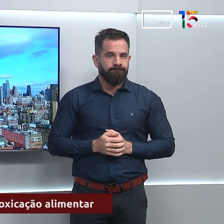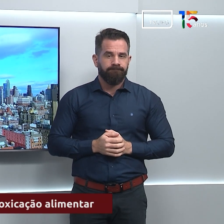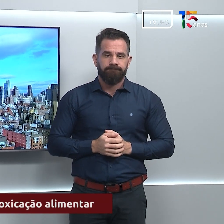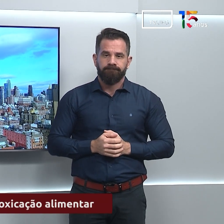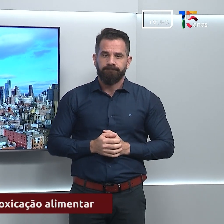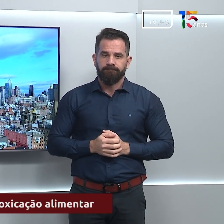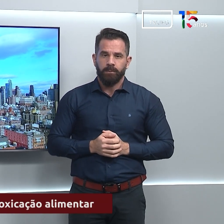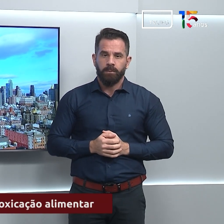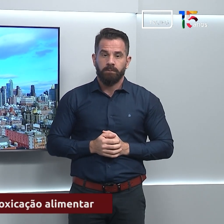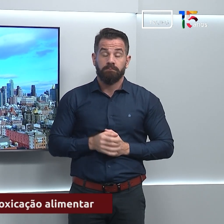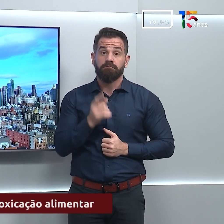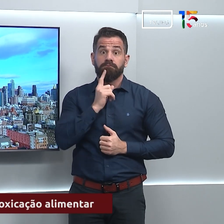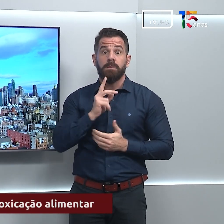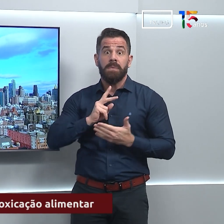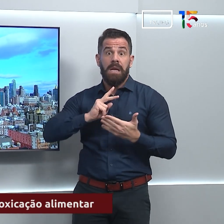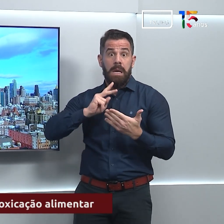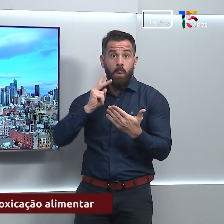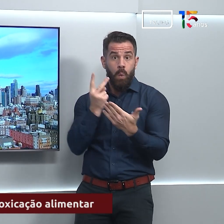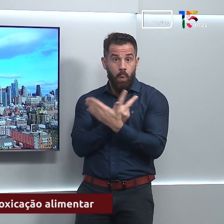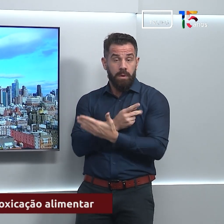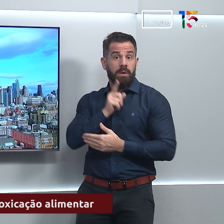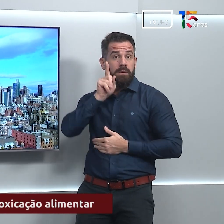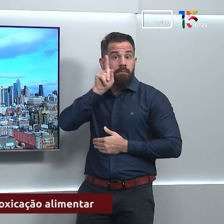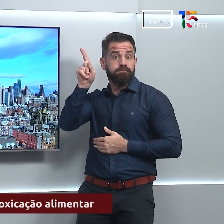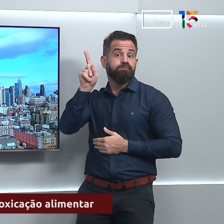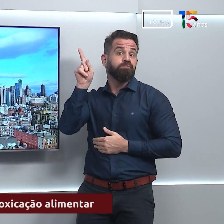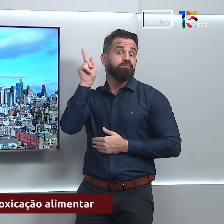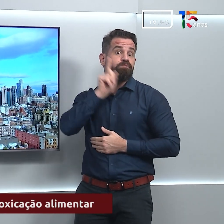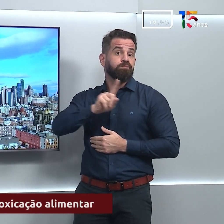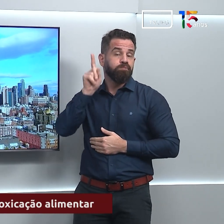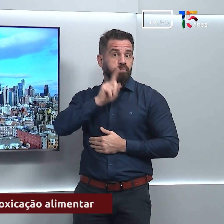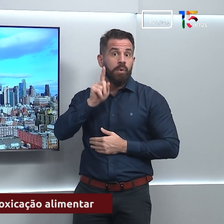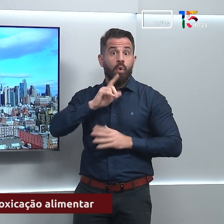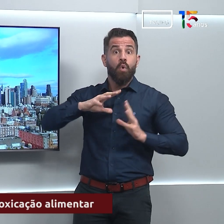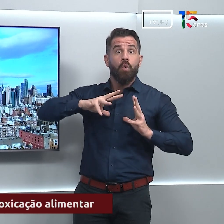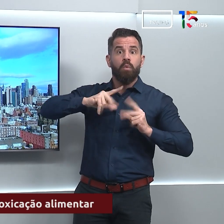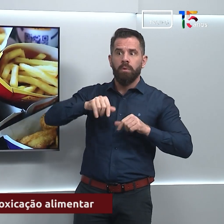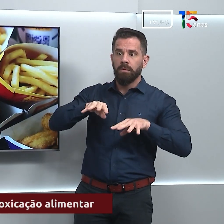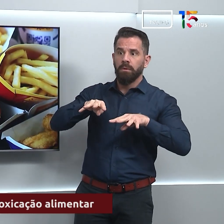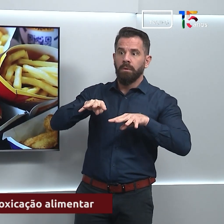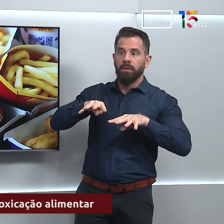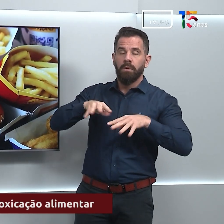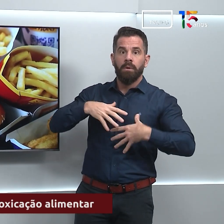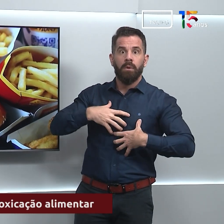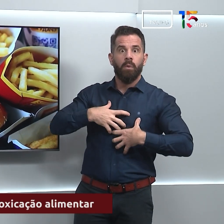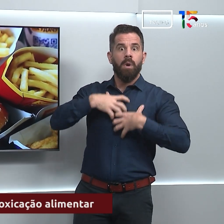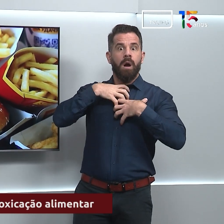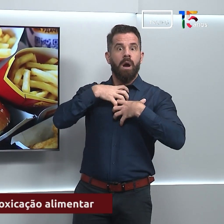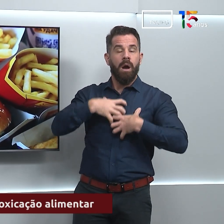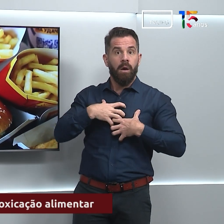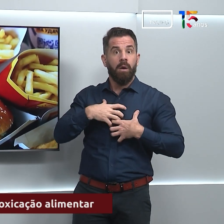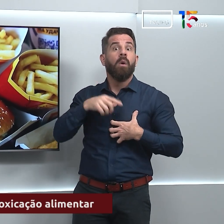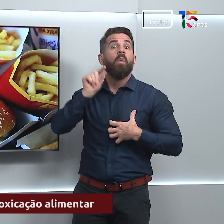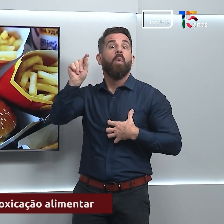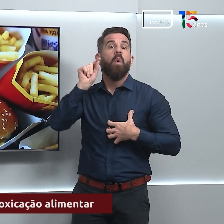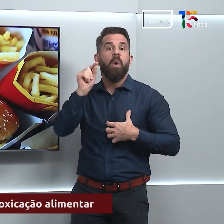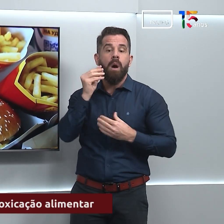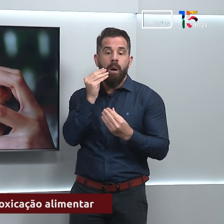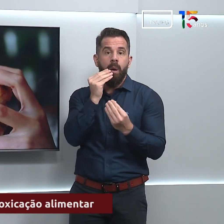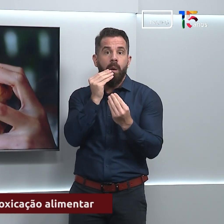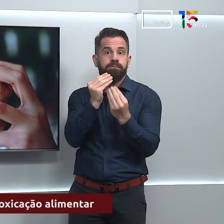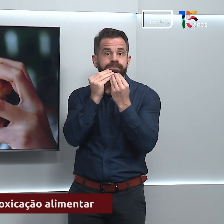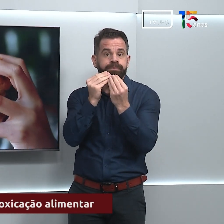Um caso de intoxicação nos Estados Unidos chamou a atenção do mundo todo. Hambúrgueres contaminados